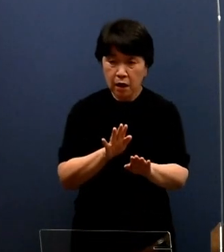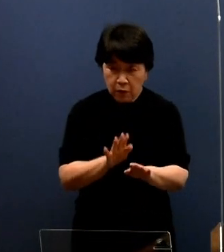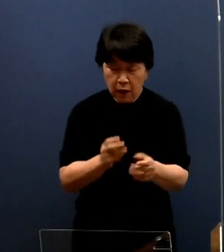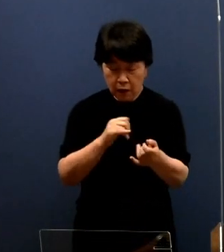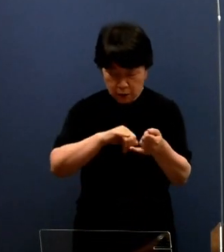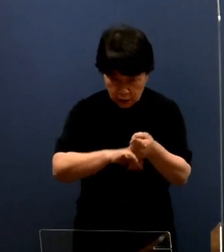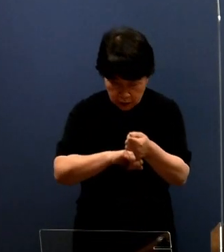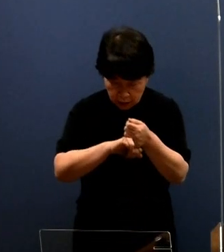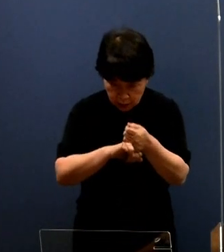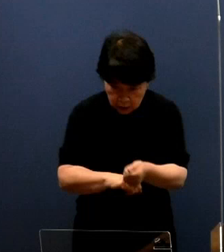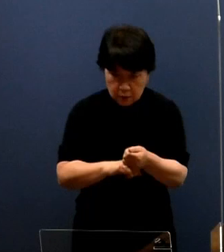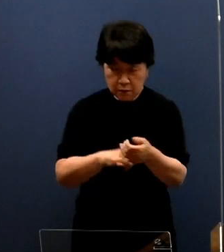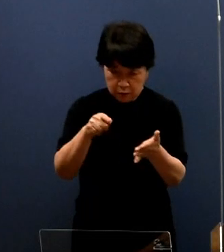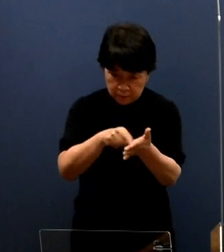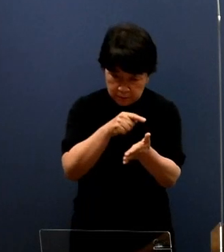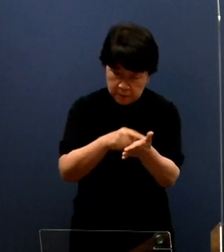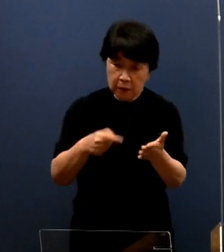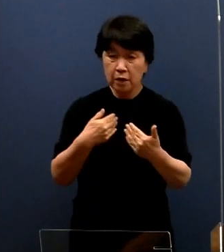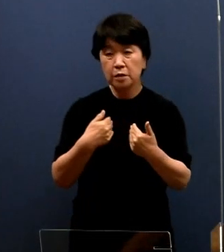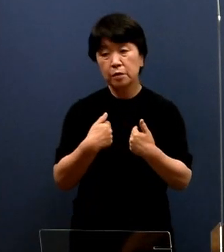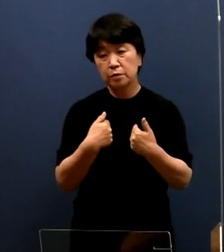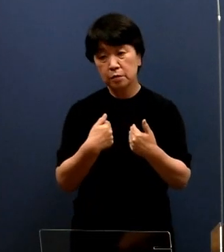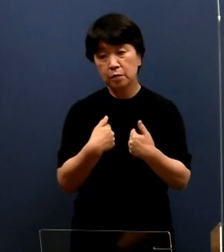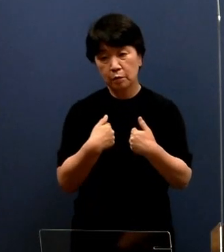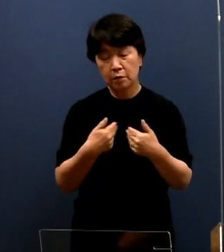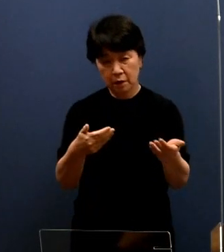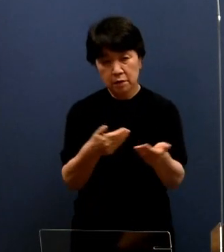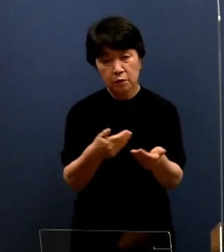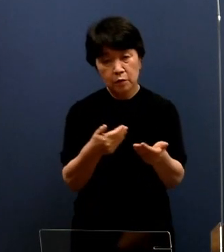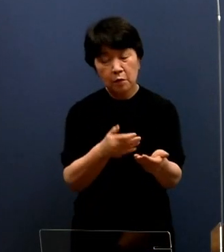ものはあるでしょう。それは仕方がないです。